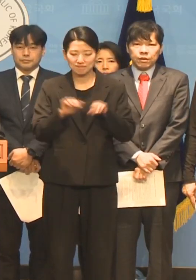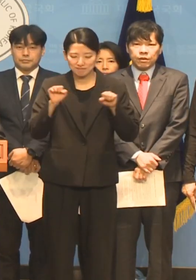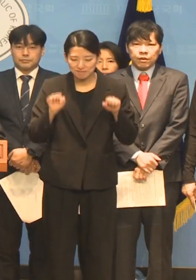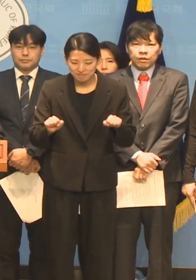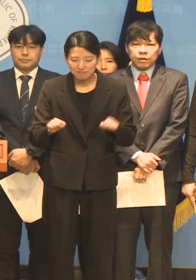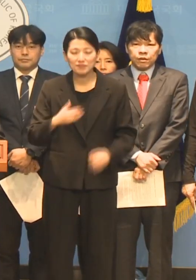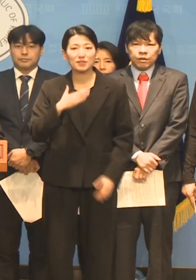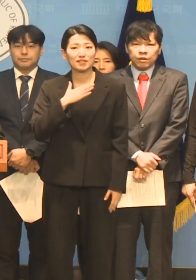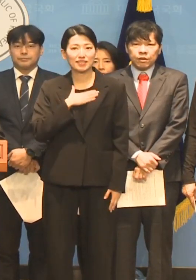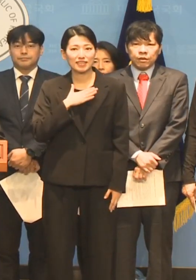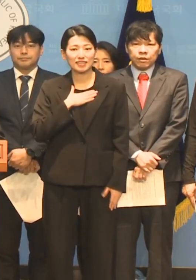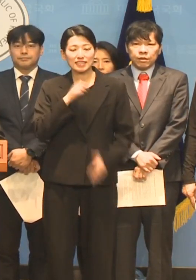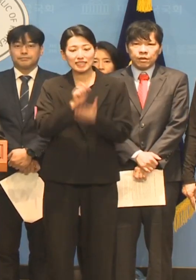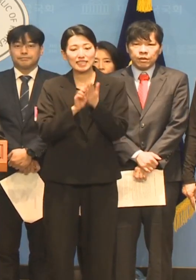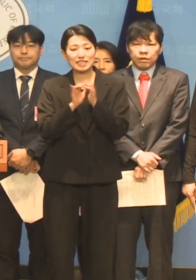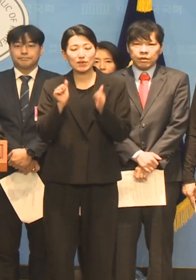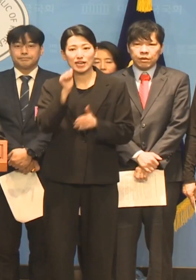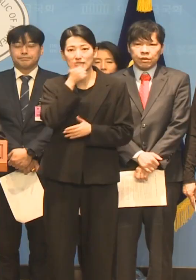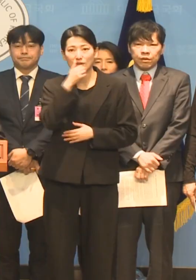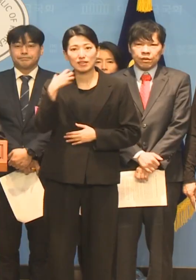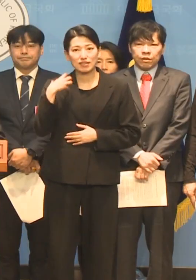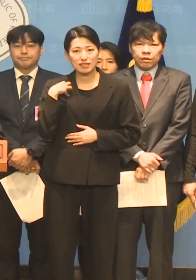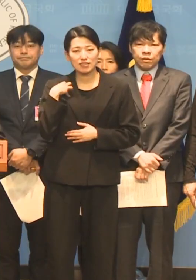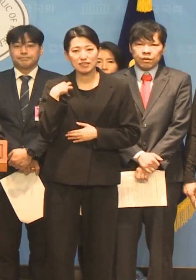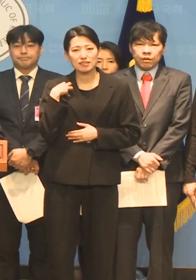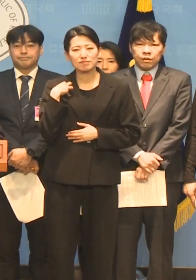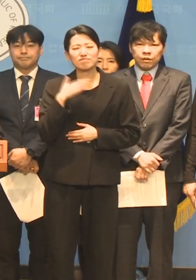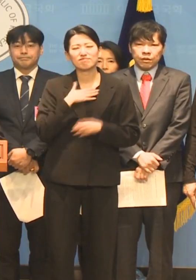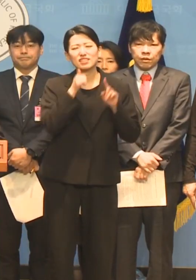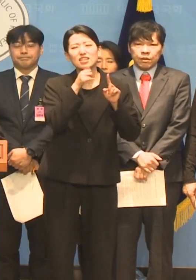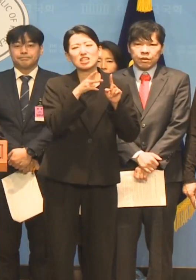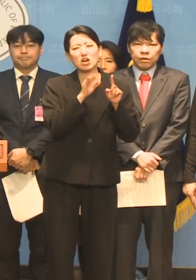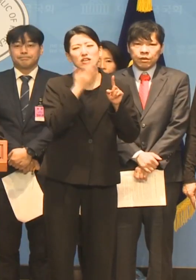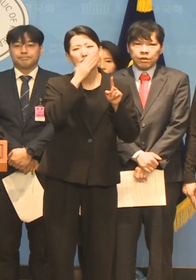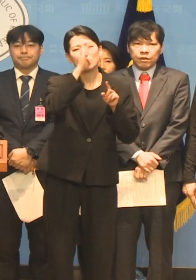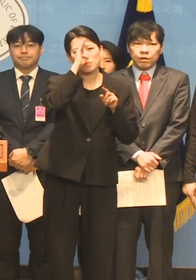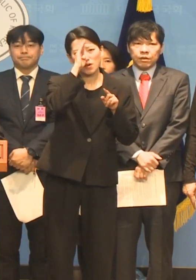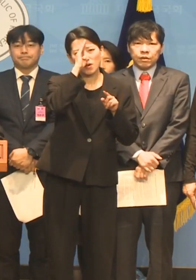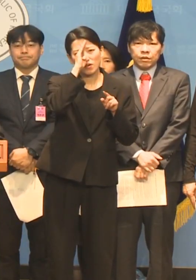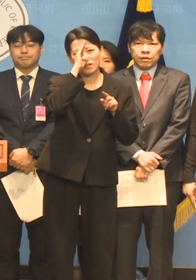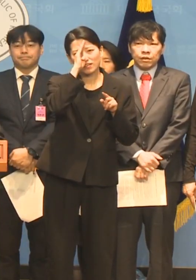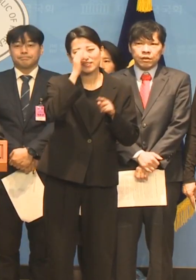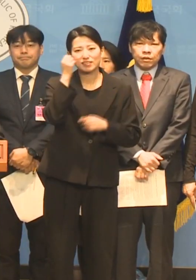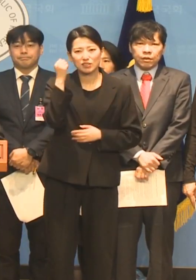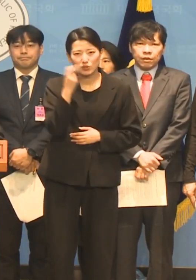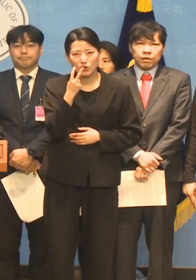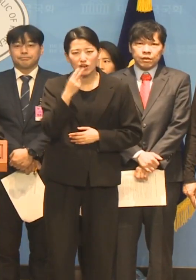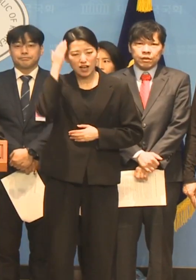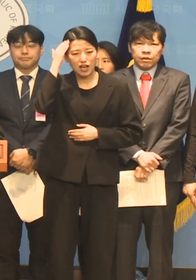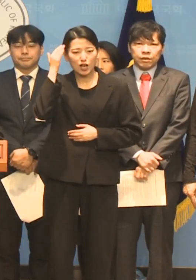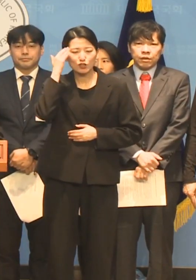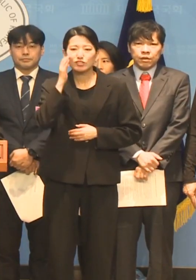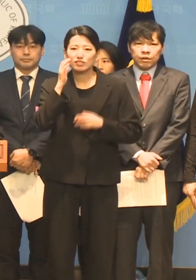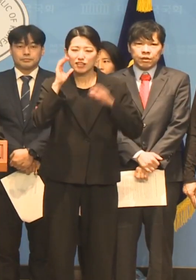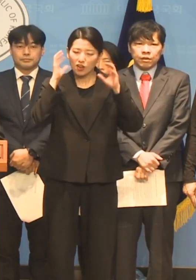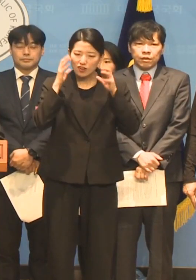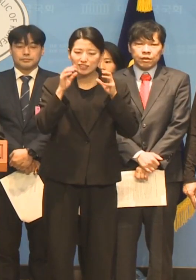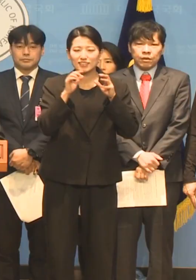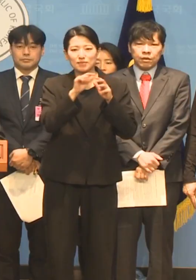오늘 기자회견 사회를 맡은 1형 당뇨병 환자이자 한국소아당뇨인협회 사무처장으로 근무하고 있는